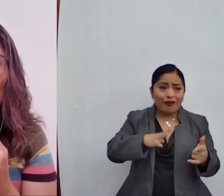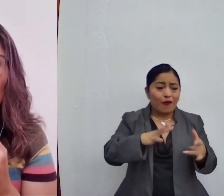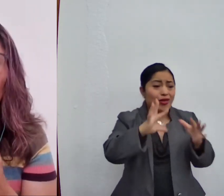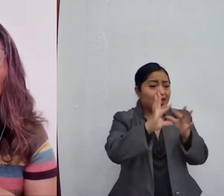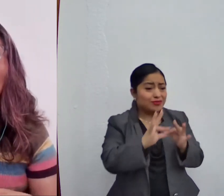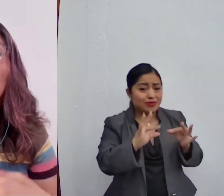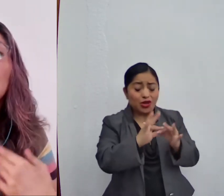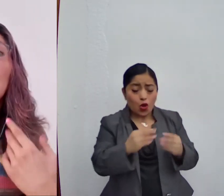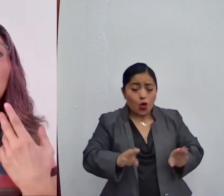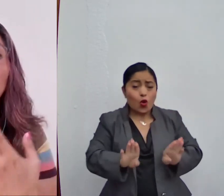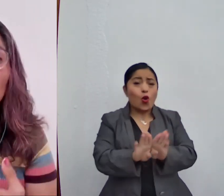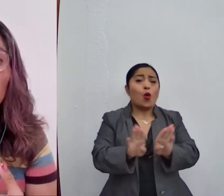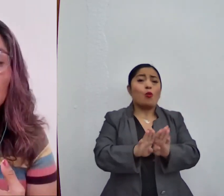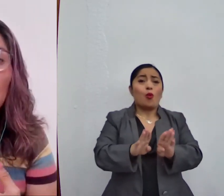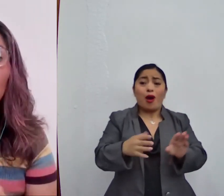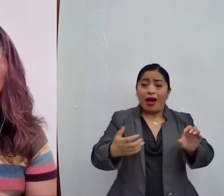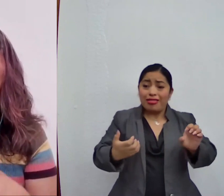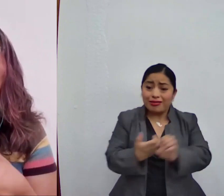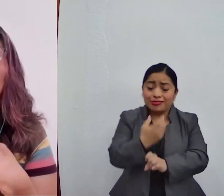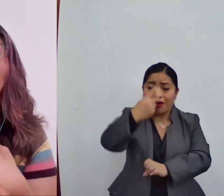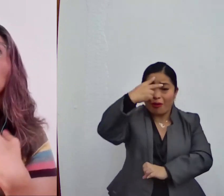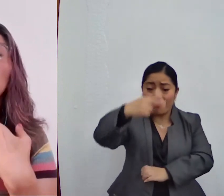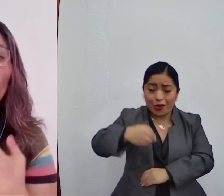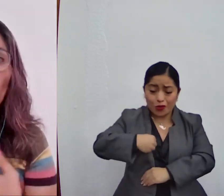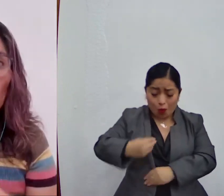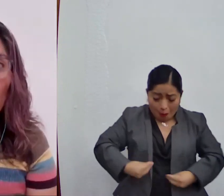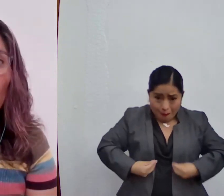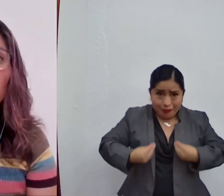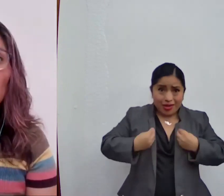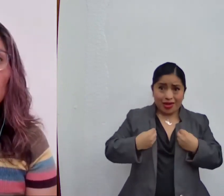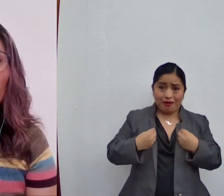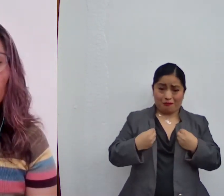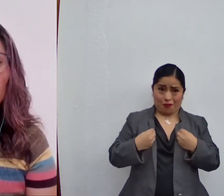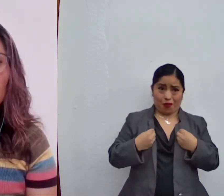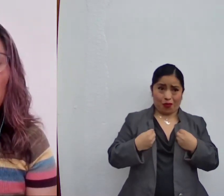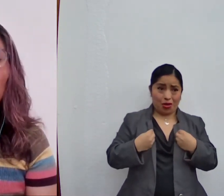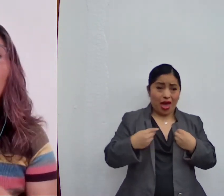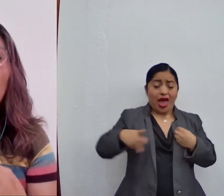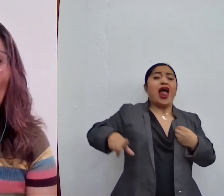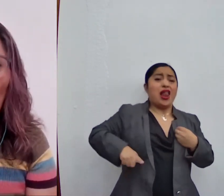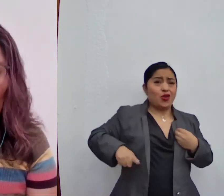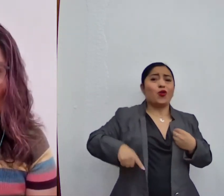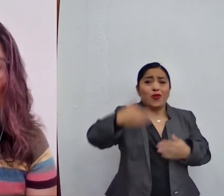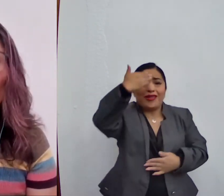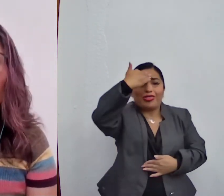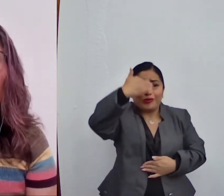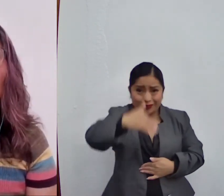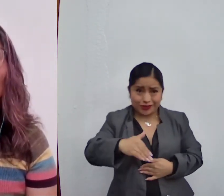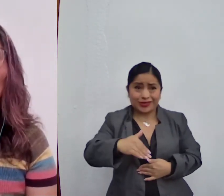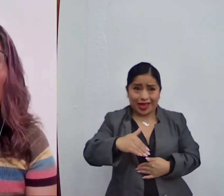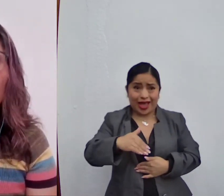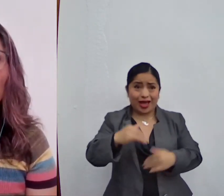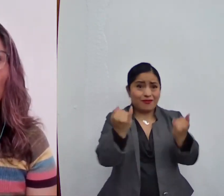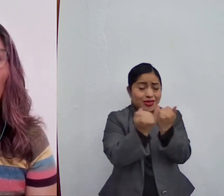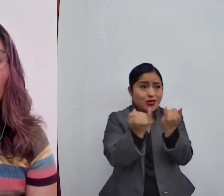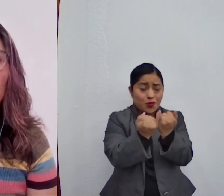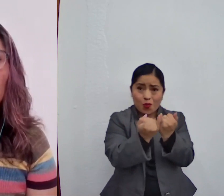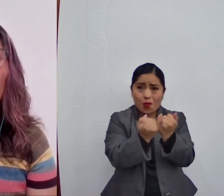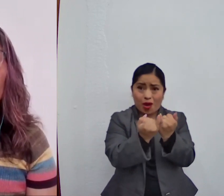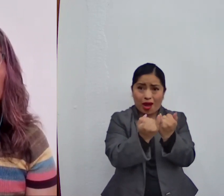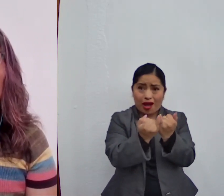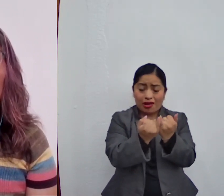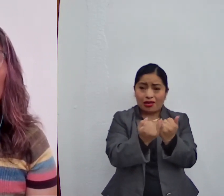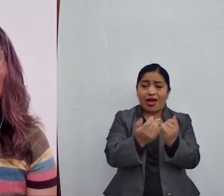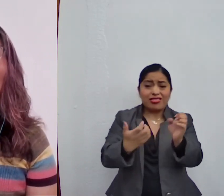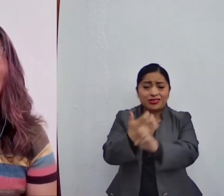se hizo y que ellos están informados de nuestra presencia en Coacalco, porque tenemos un año de